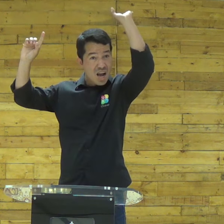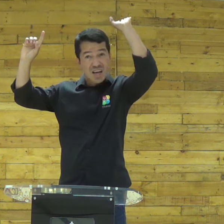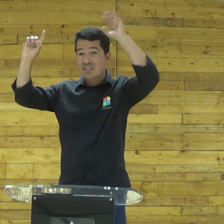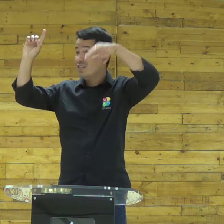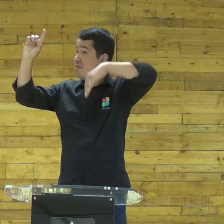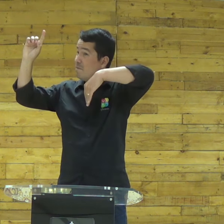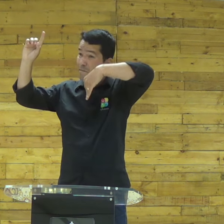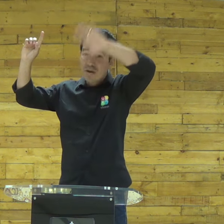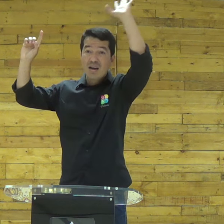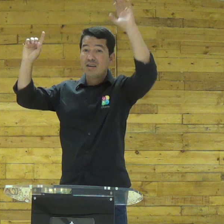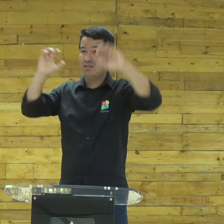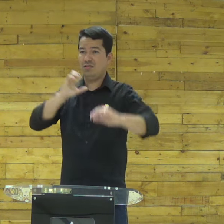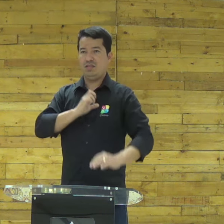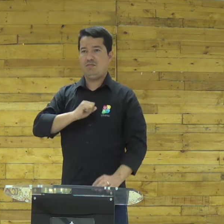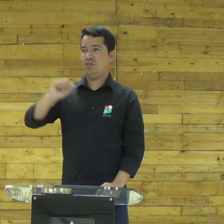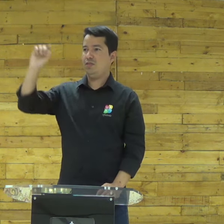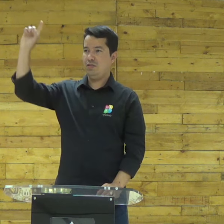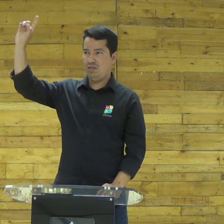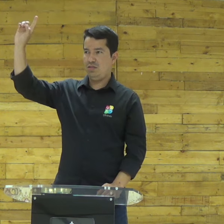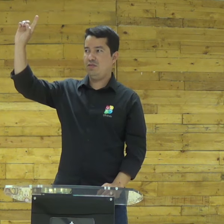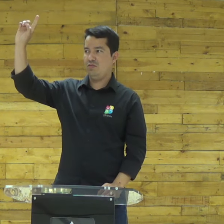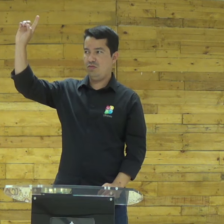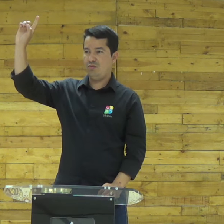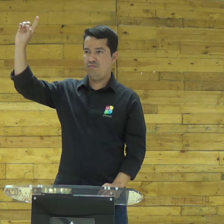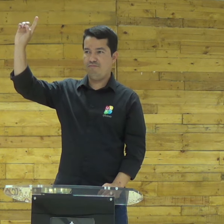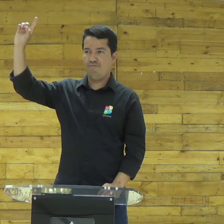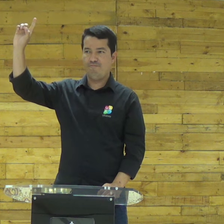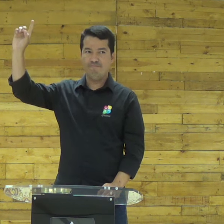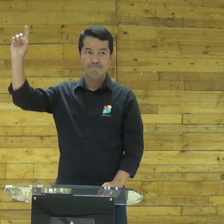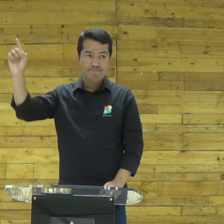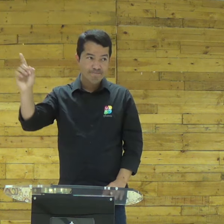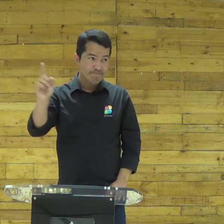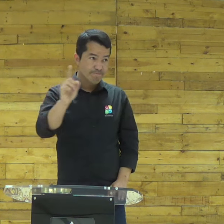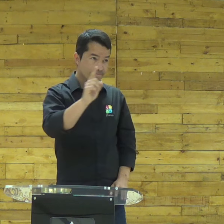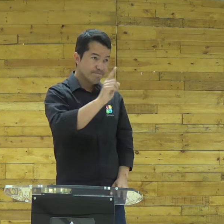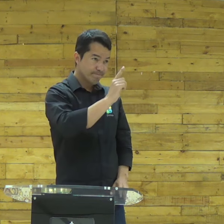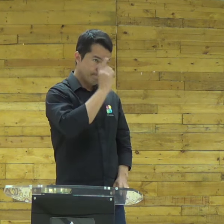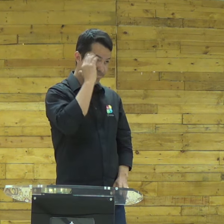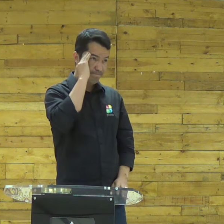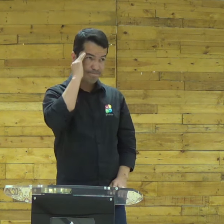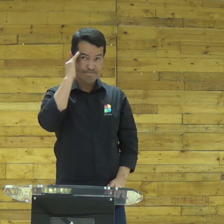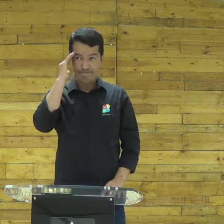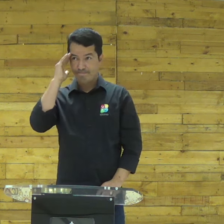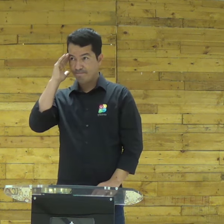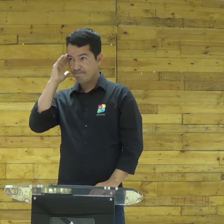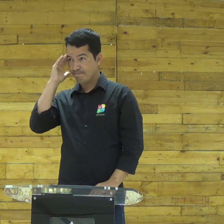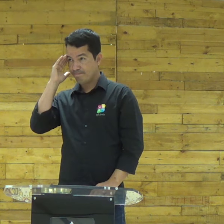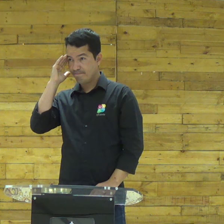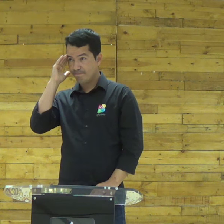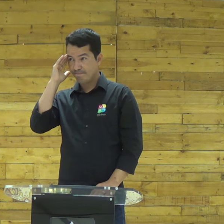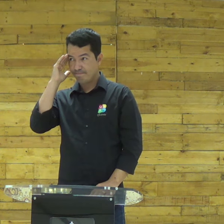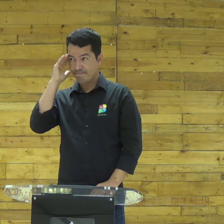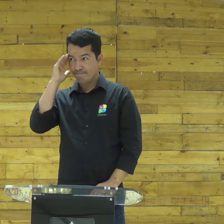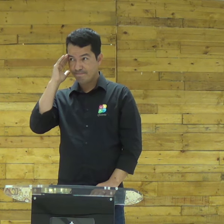todas as coisas mas a primeira coisa amar a Deus você consegue entender